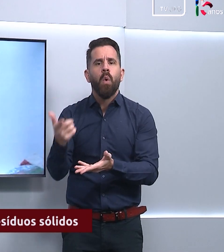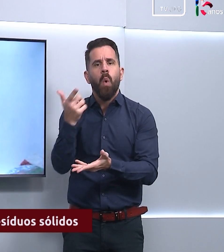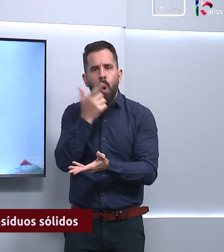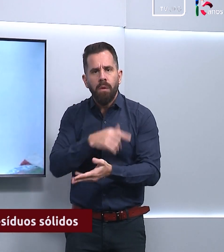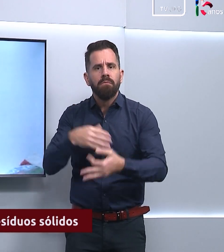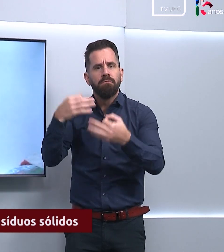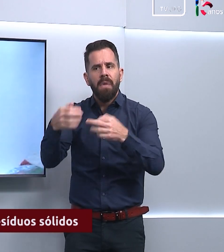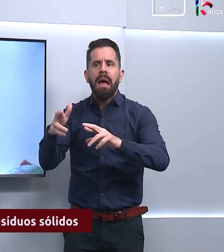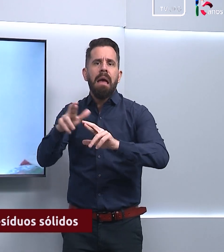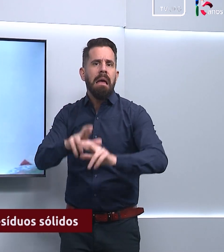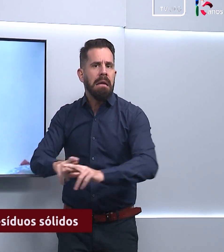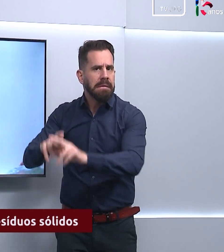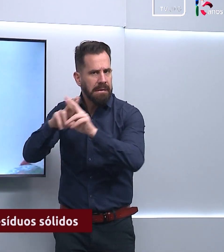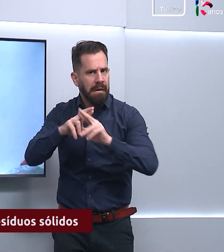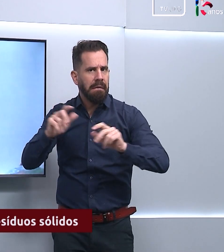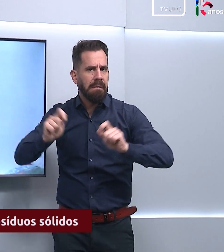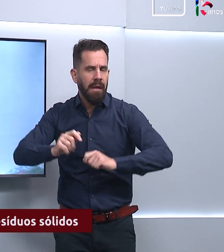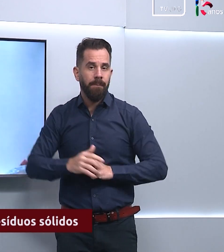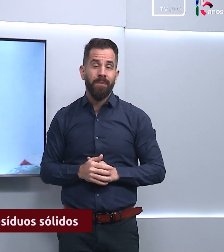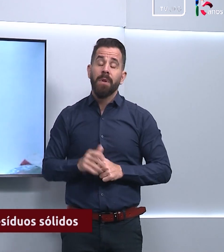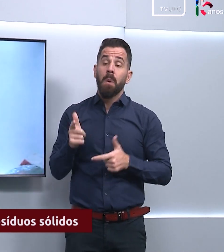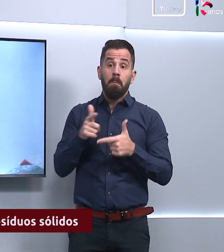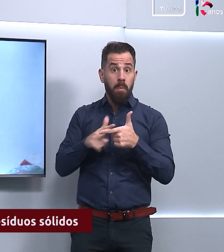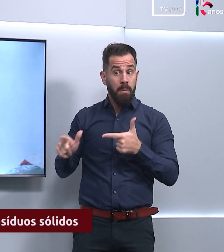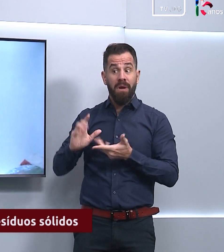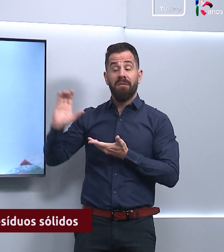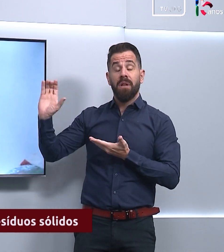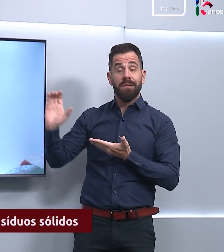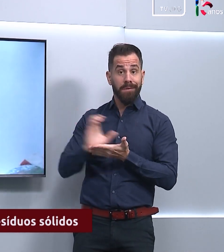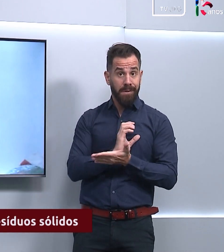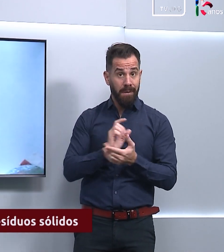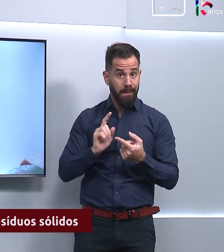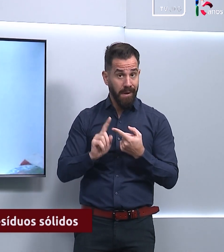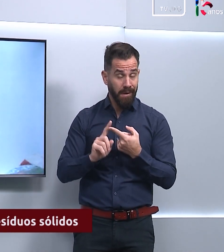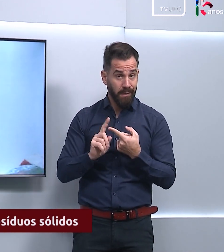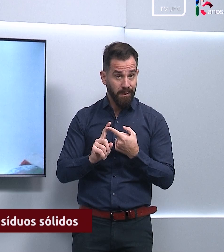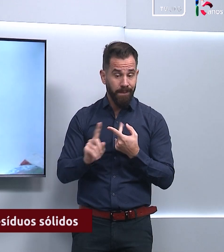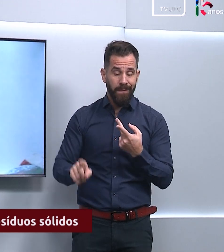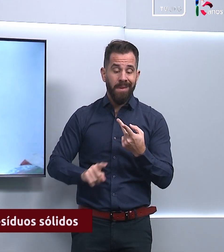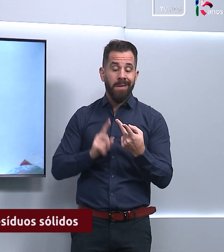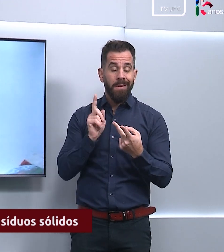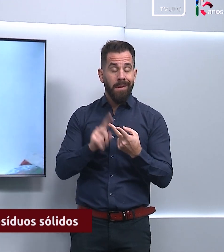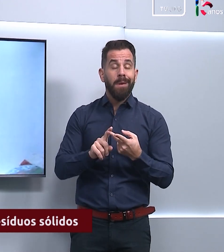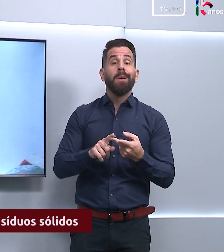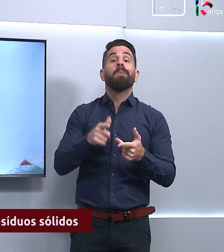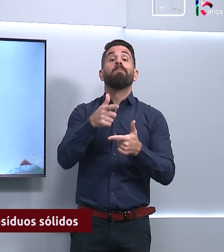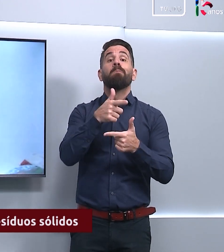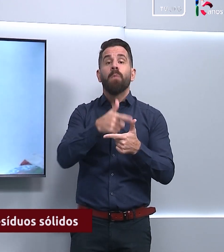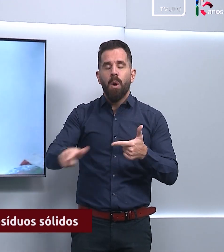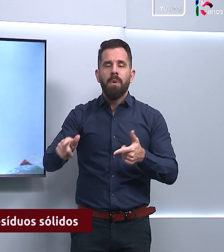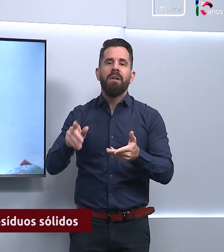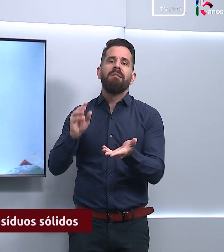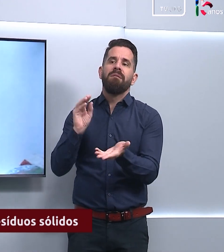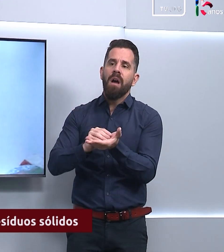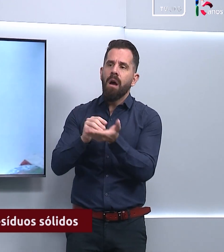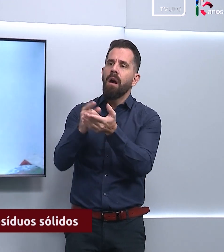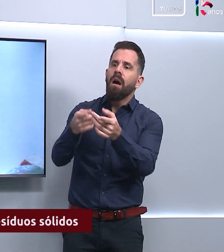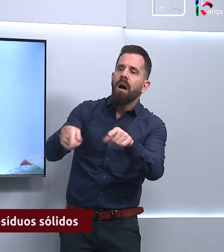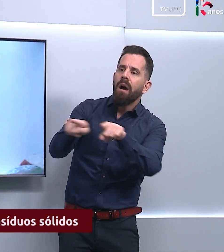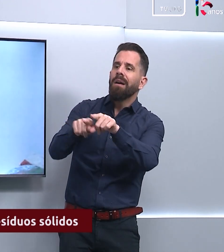reversa. O problema é financiamento, o problema é a formação dos consórcios em si.